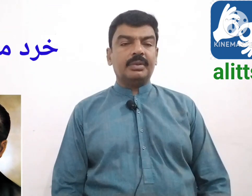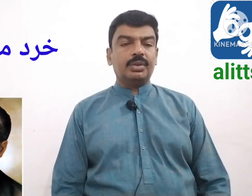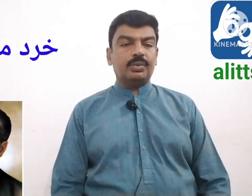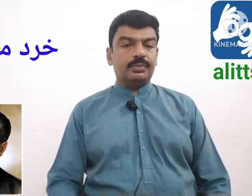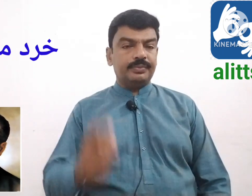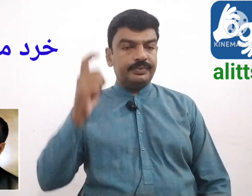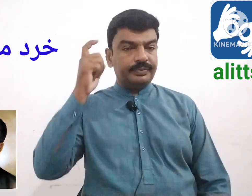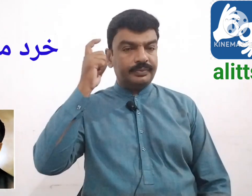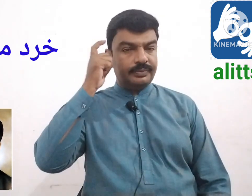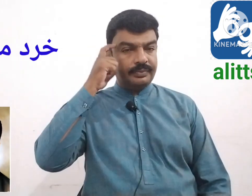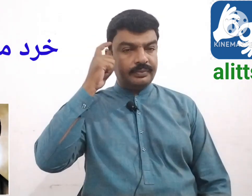खिर्दमंदों,